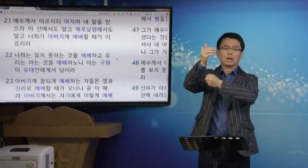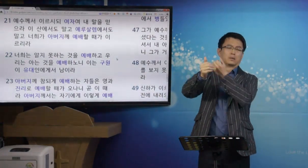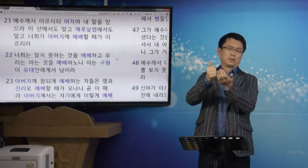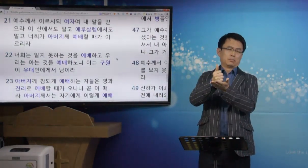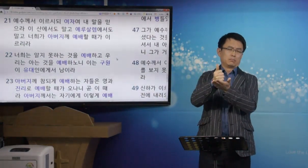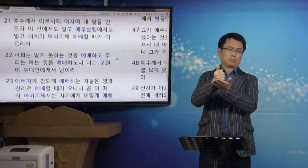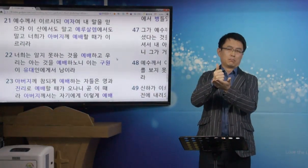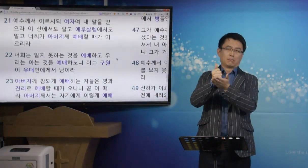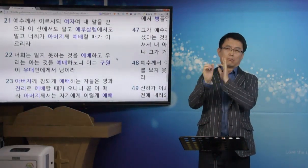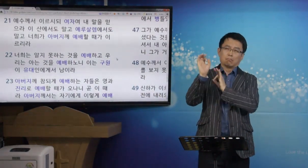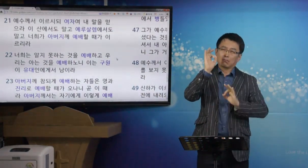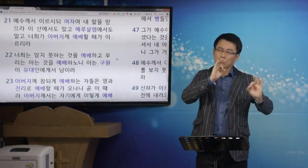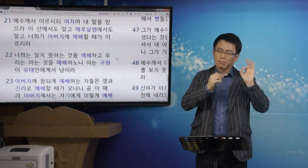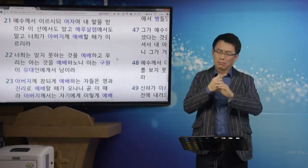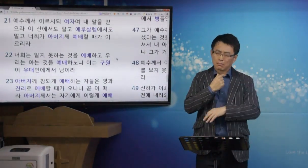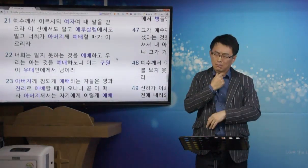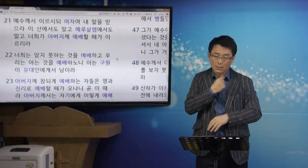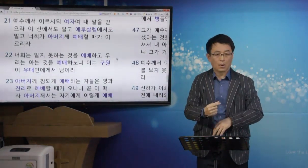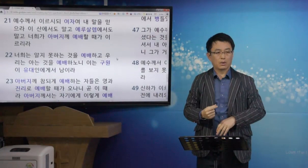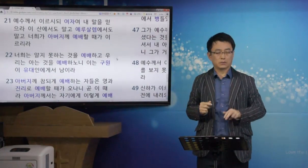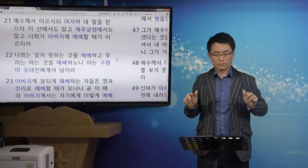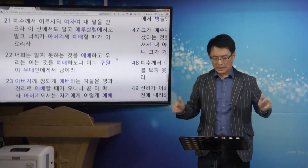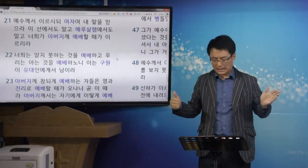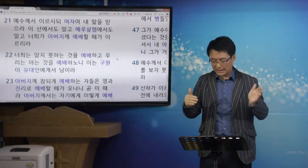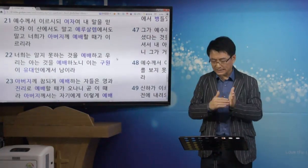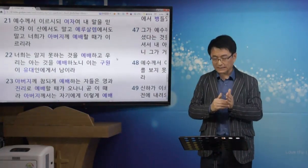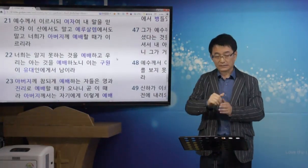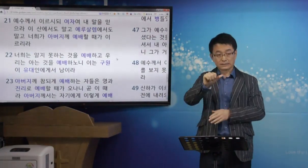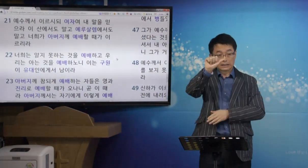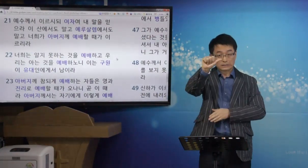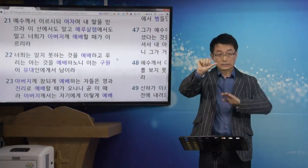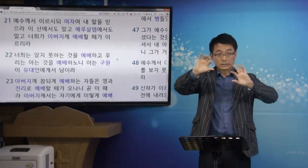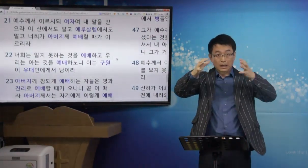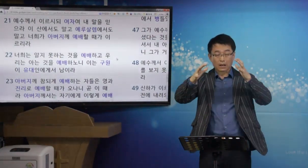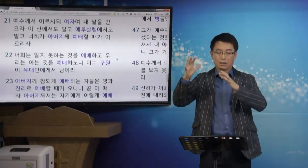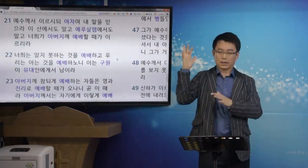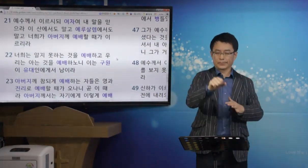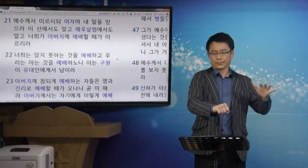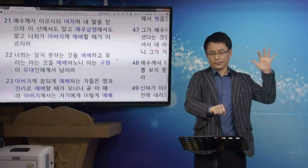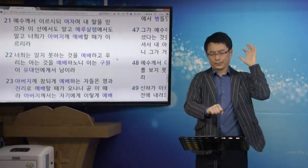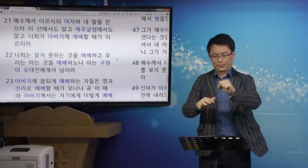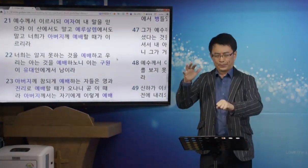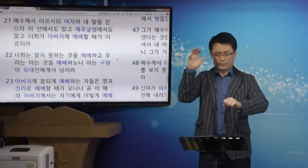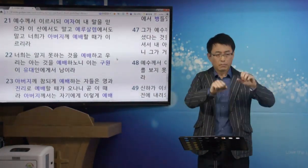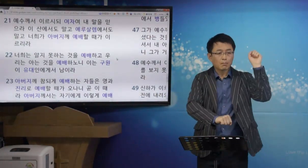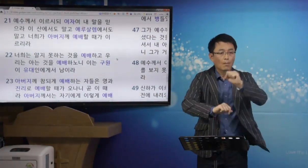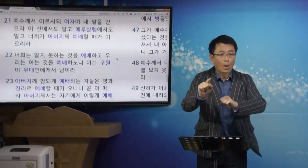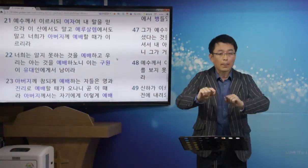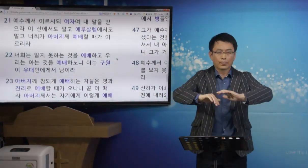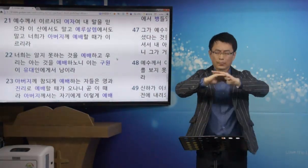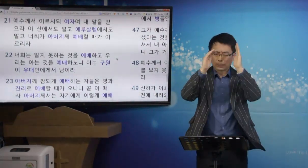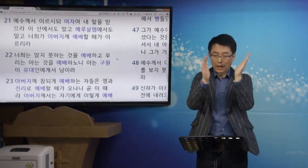찾았던 하나님, 그 하나님을 찾고자 하고 지금까지 5나라의 점령 가운데